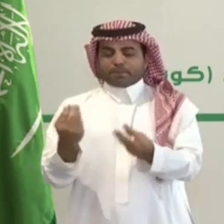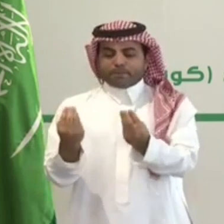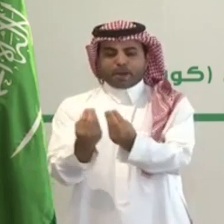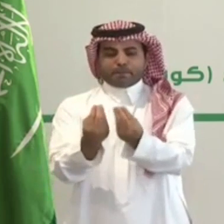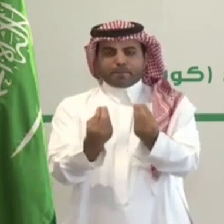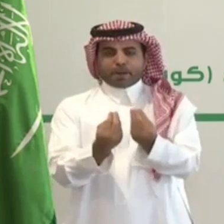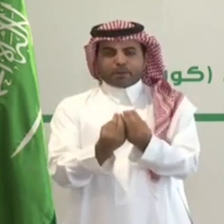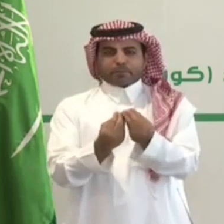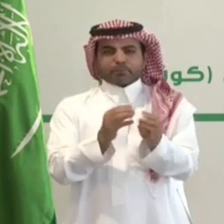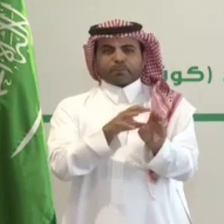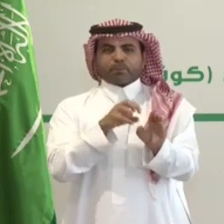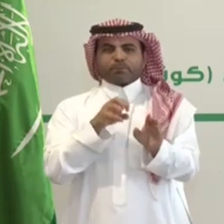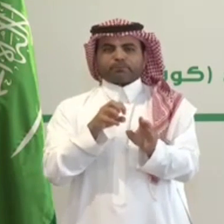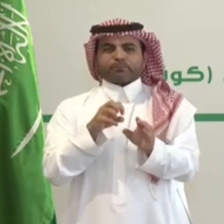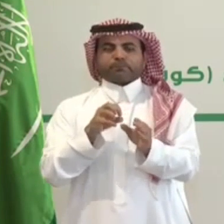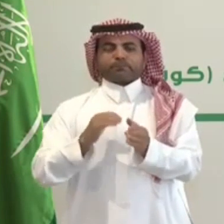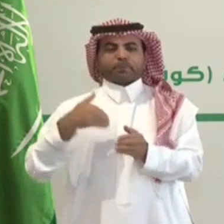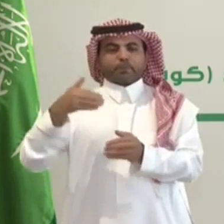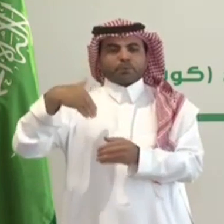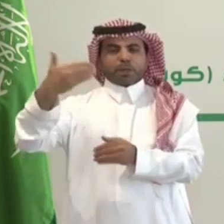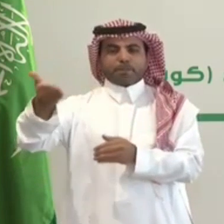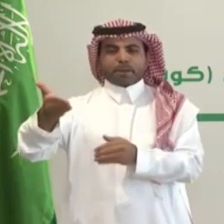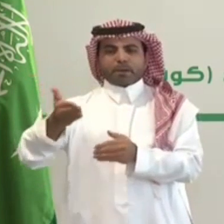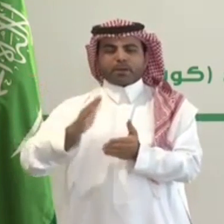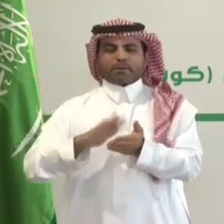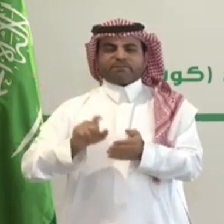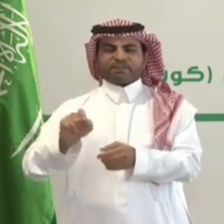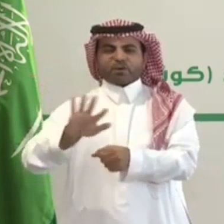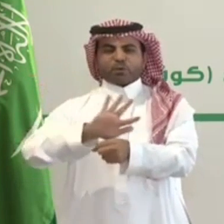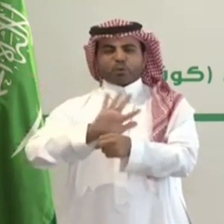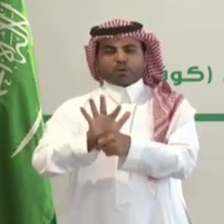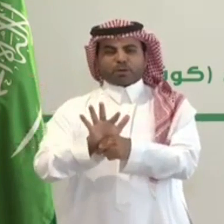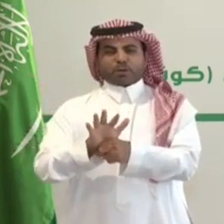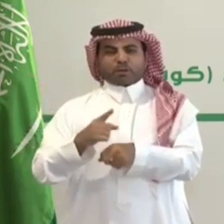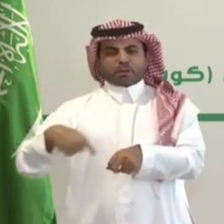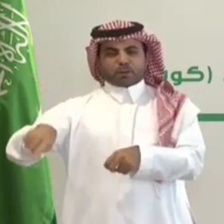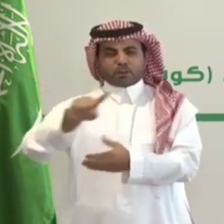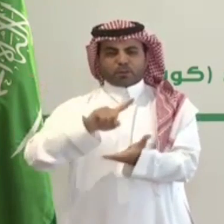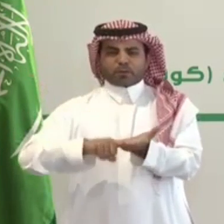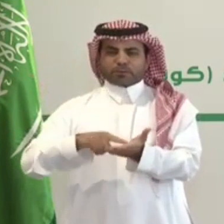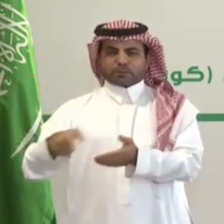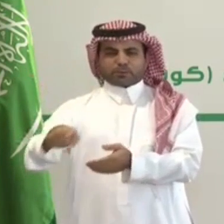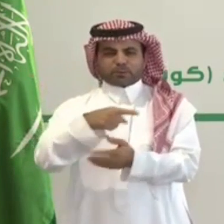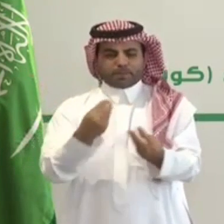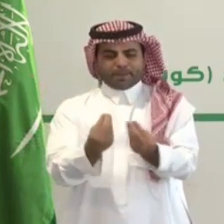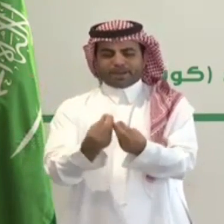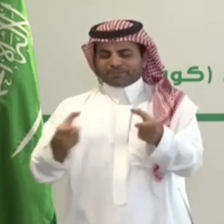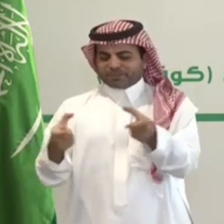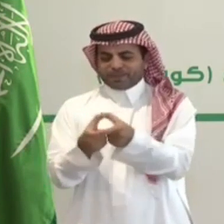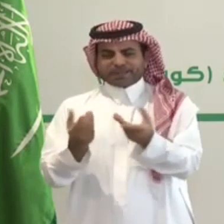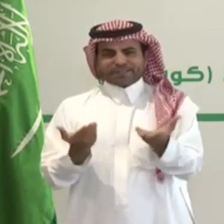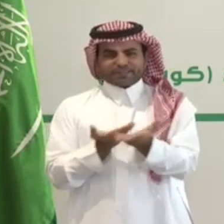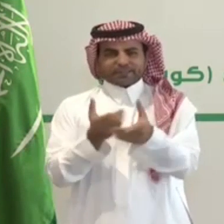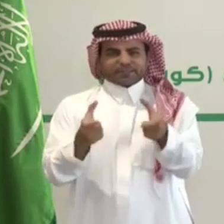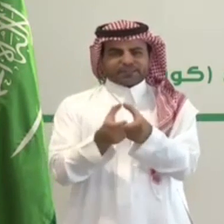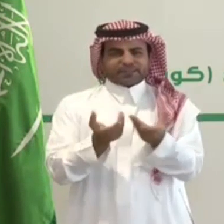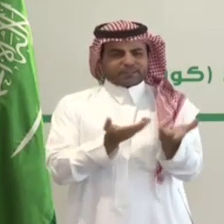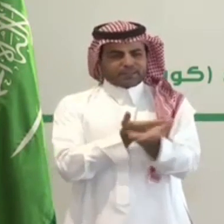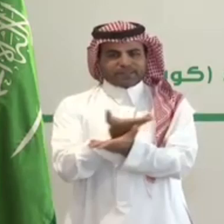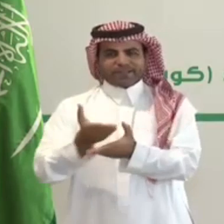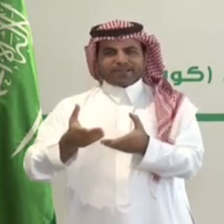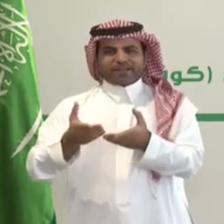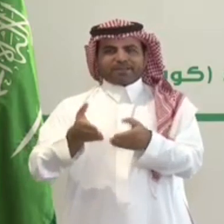جدا قد ينتج عنه لا قدر الله الإصابة بالفيروس. ونؤكد على الجميع بالبعد عن التجمعات، سواء كانت